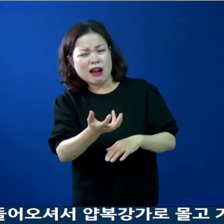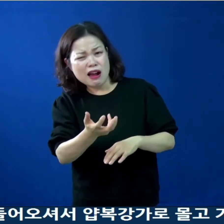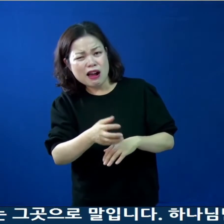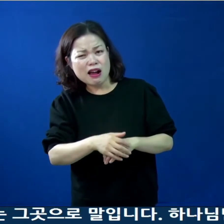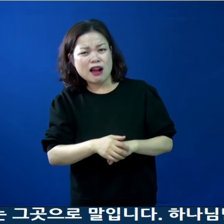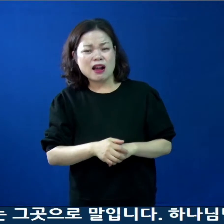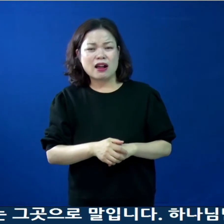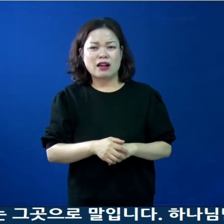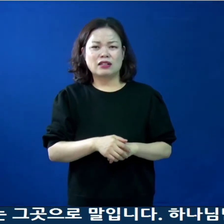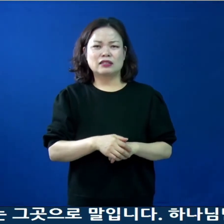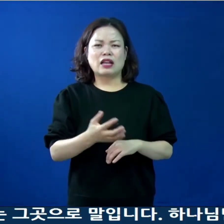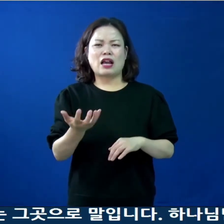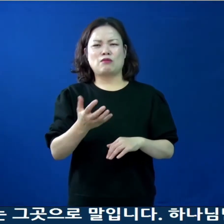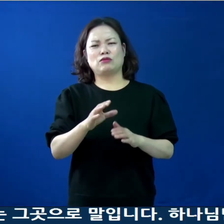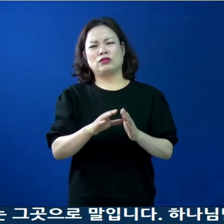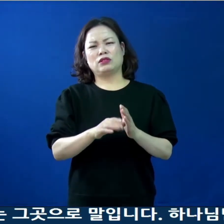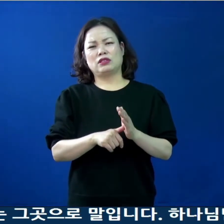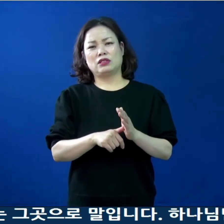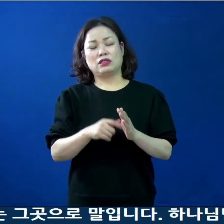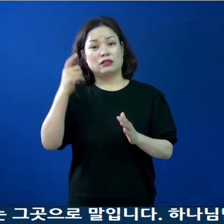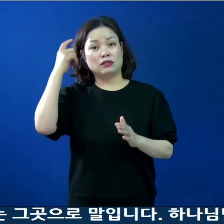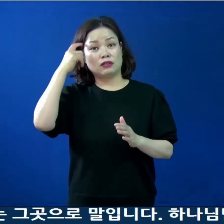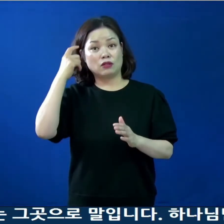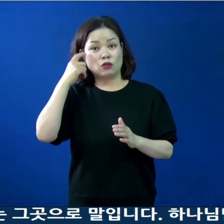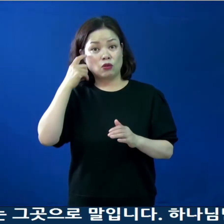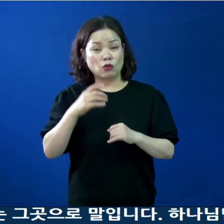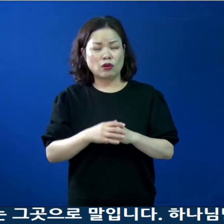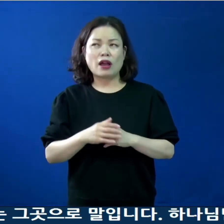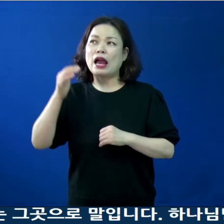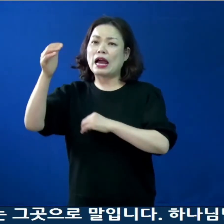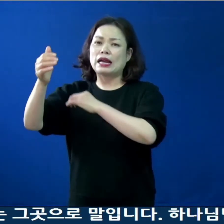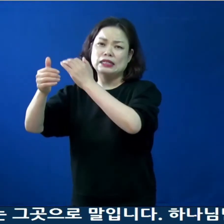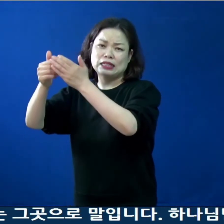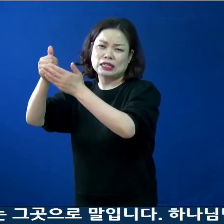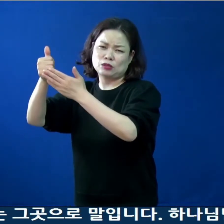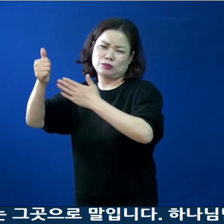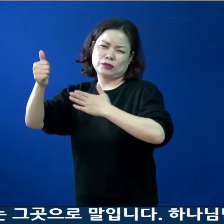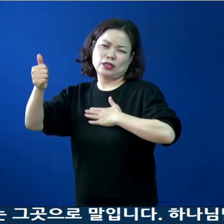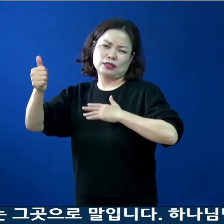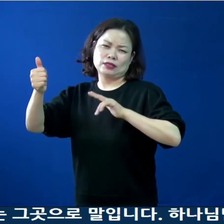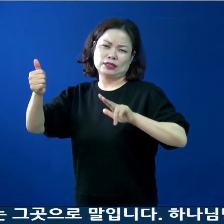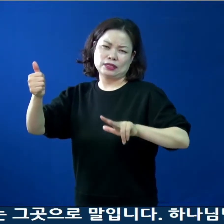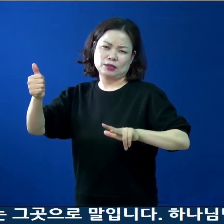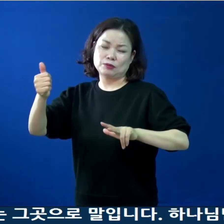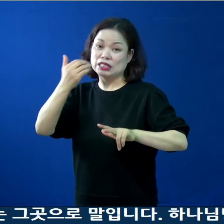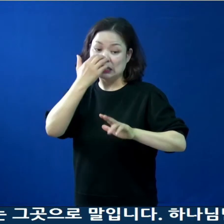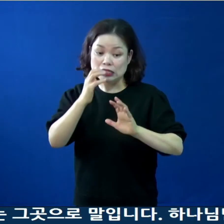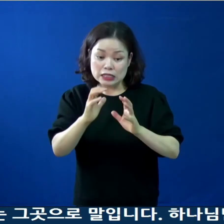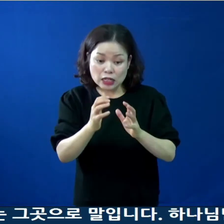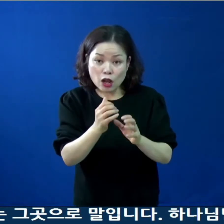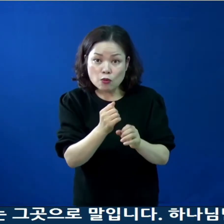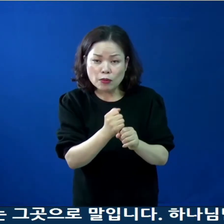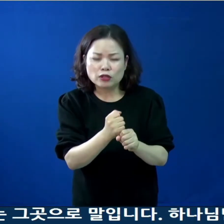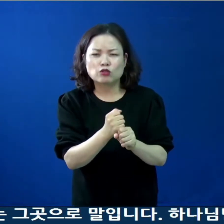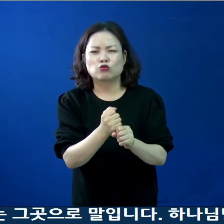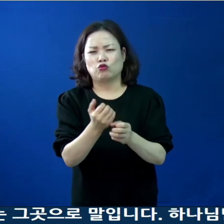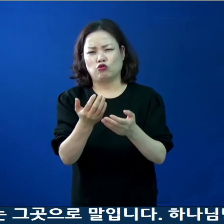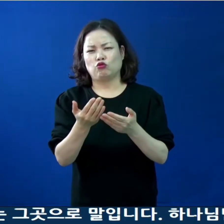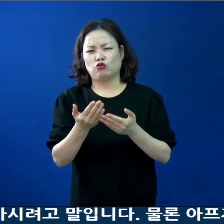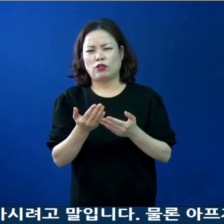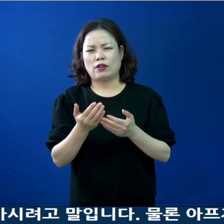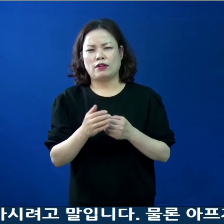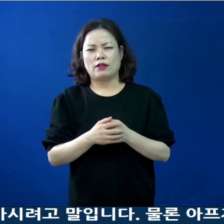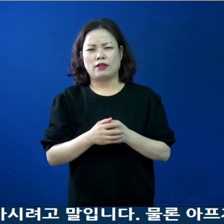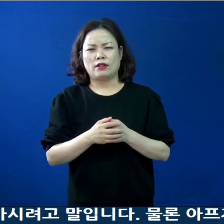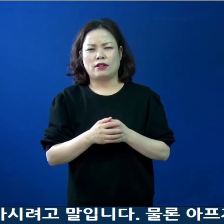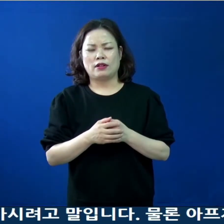여러분, 아플 때 생각하세요. 하나님이 나를 지금 이스라엘로 만들어 가시는구나.